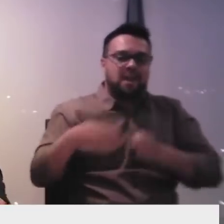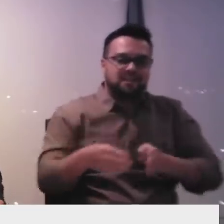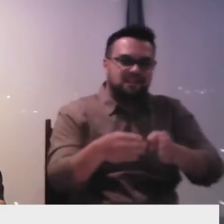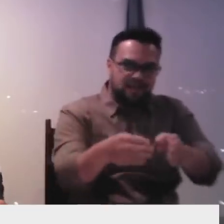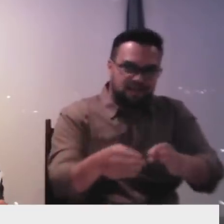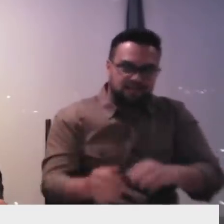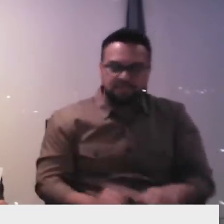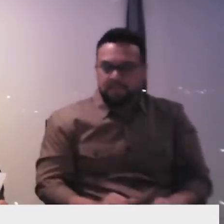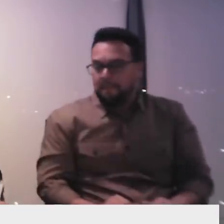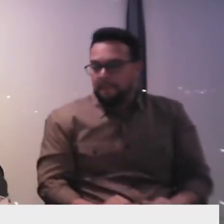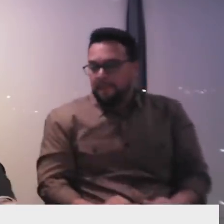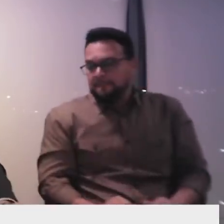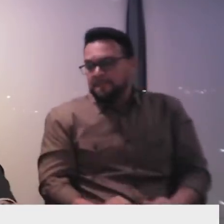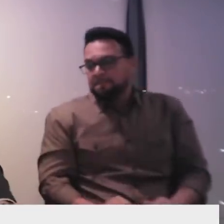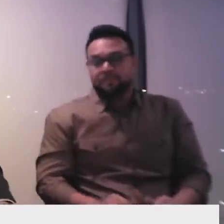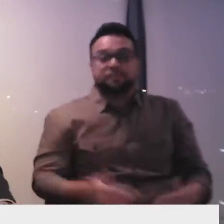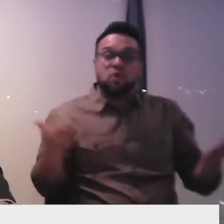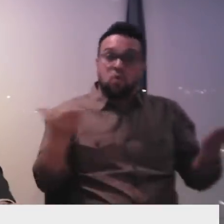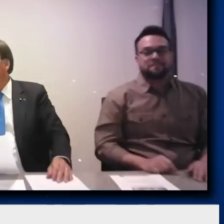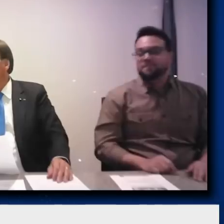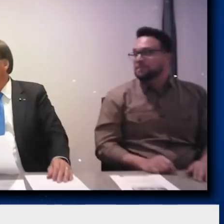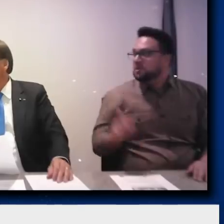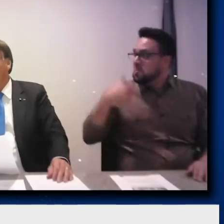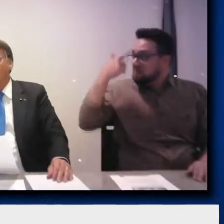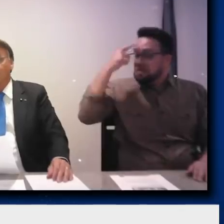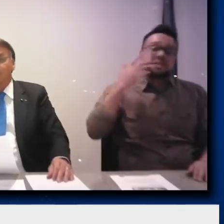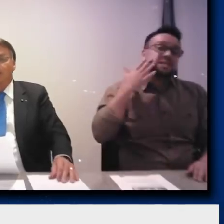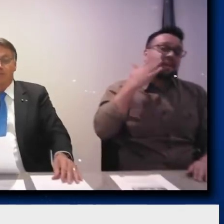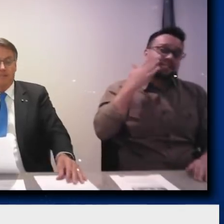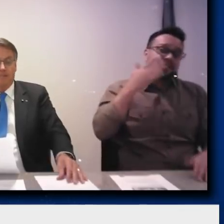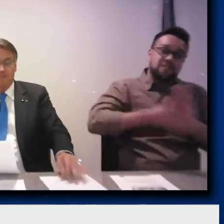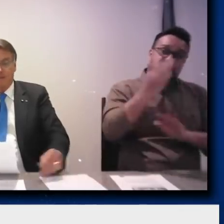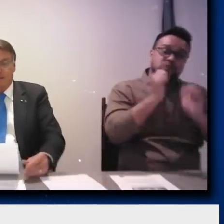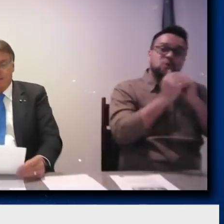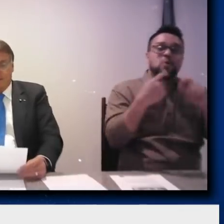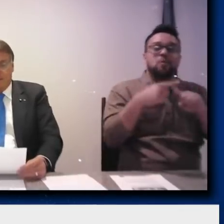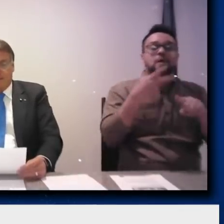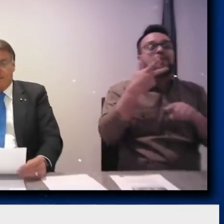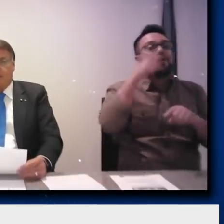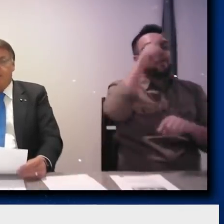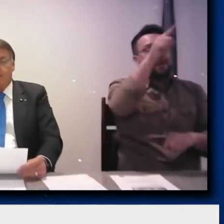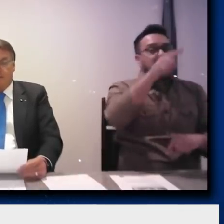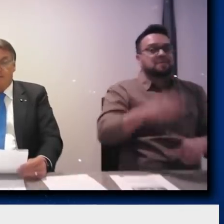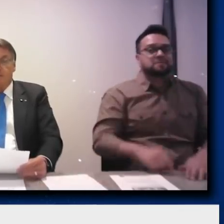Vamos lá. Estamos assistindo a live do presidente Jair Bolsonaro, com ele, ao lado dele, o ministro de Infraestrutura, Tarcísio